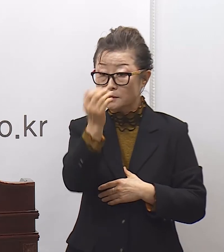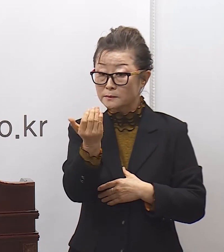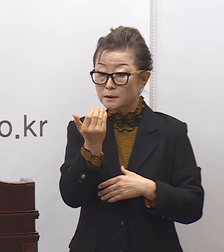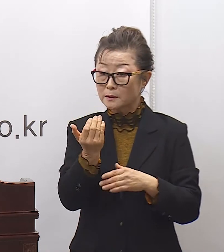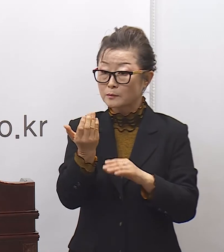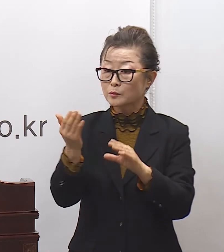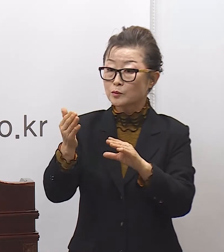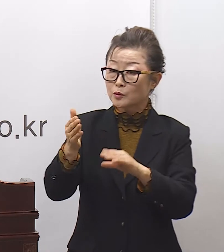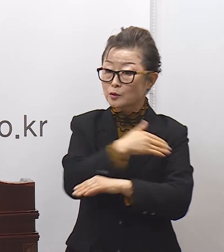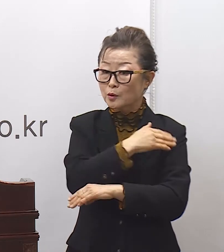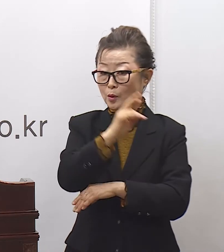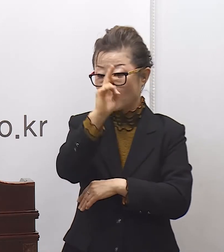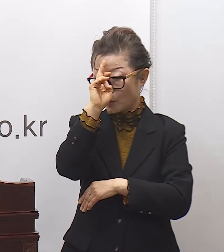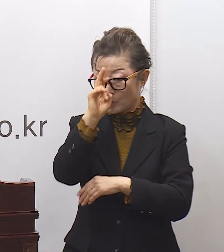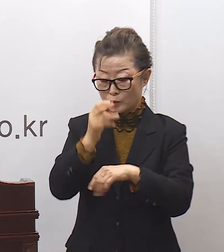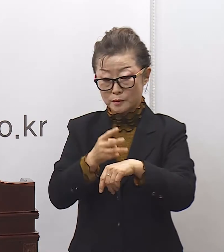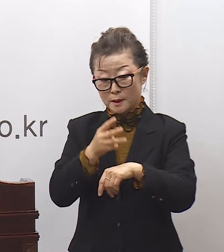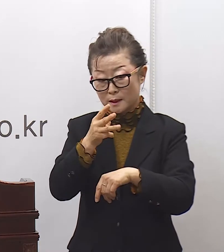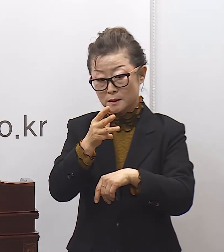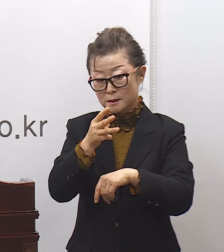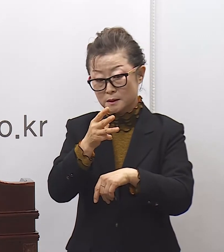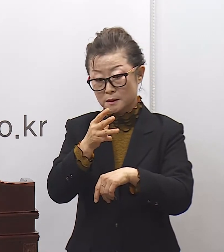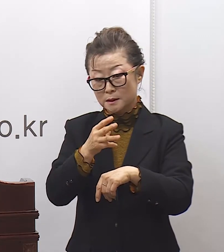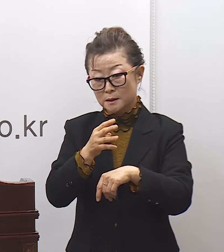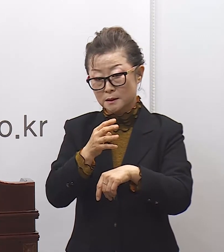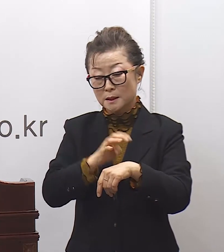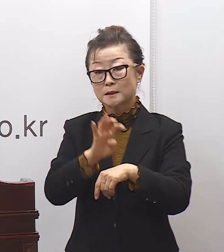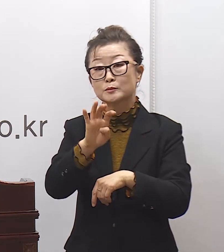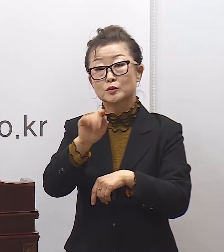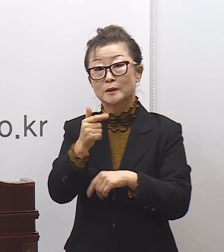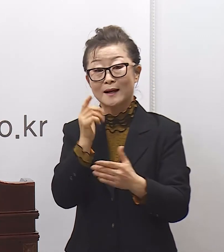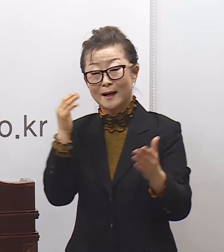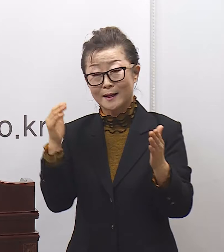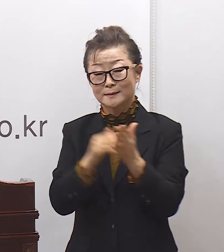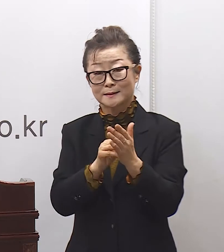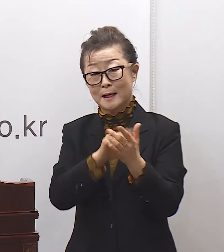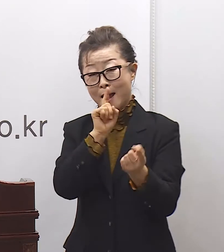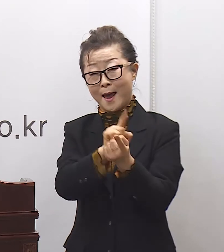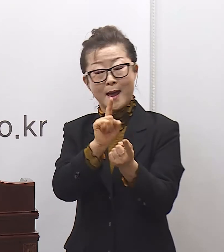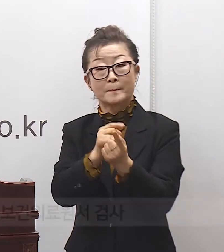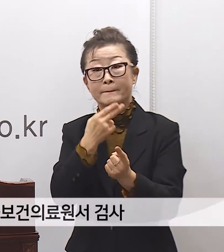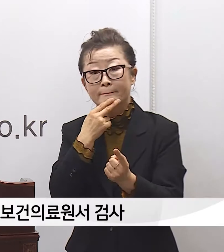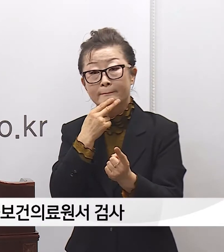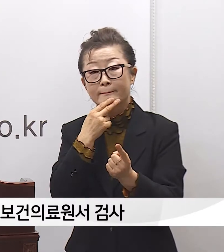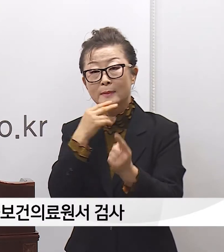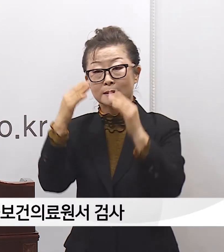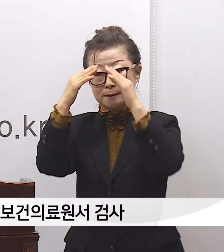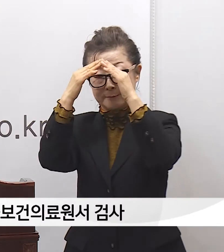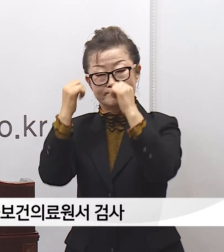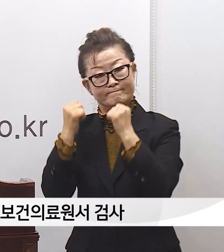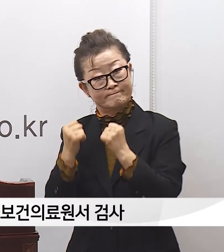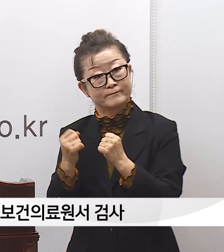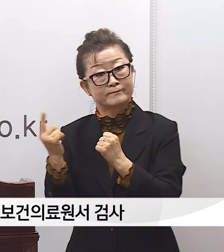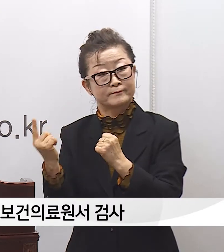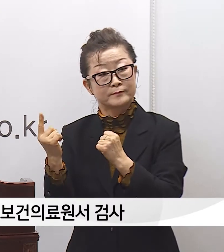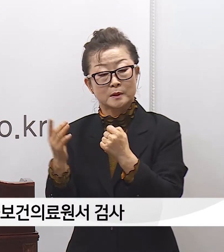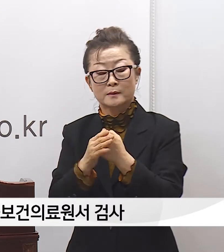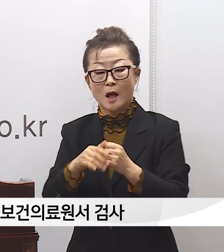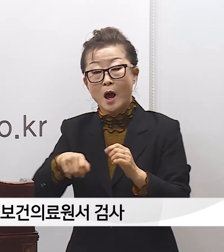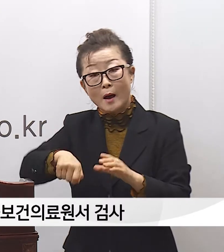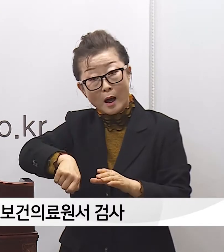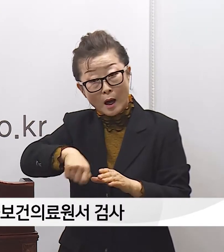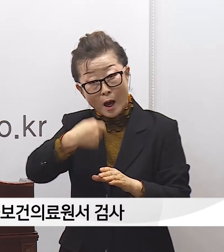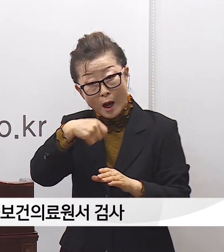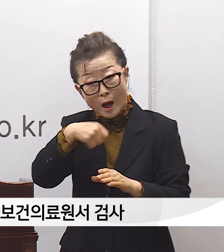오전부터 오후 3시 40분까지는 접촉자 없이 펜션에서 머물렀고